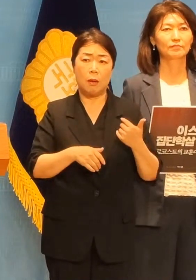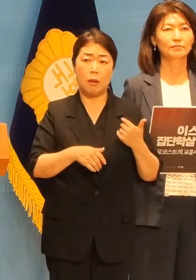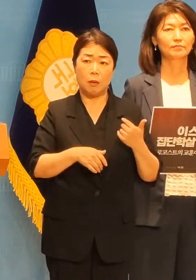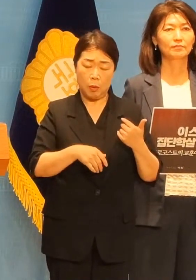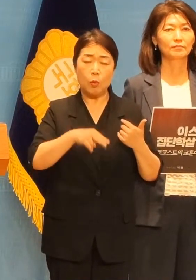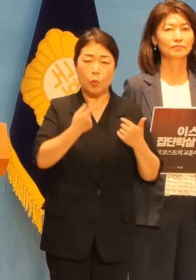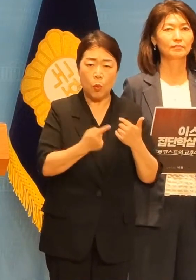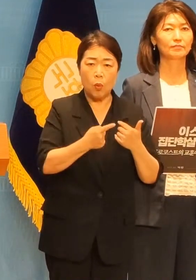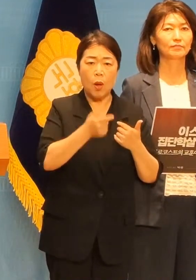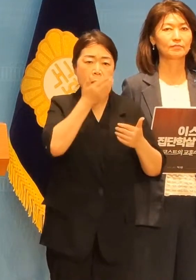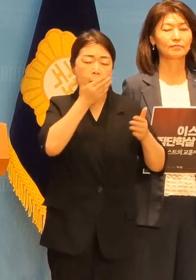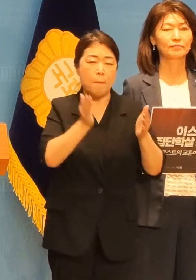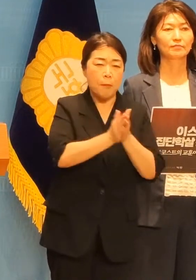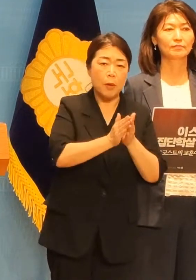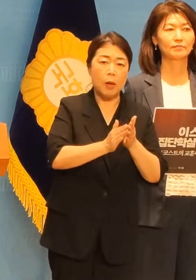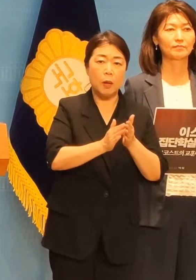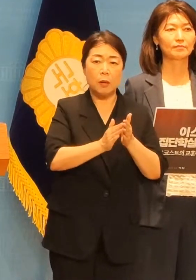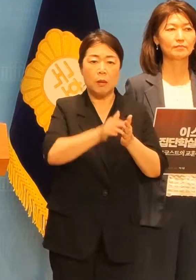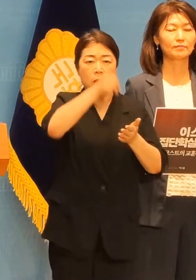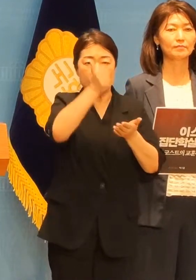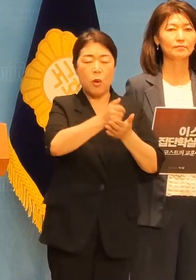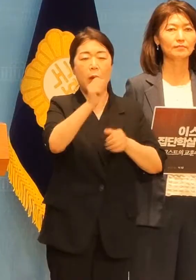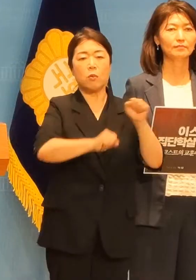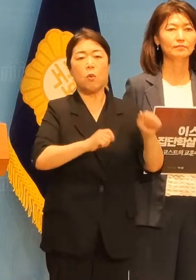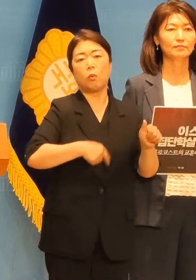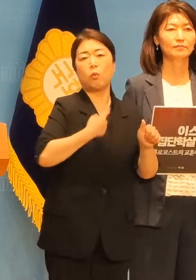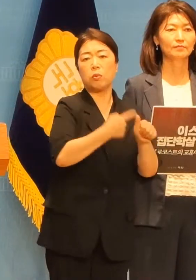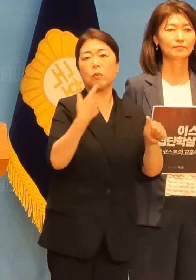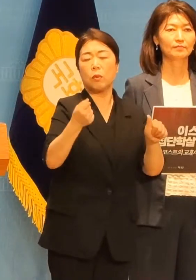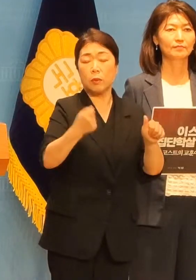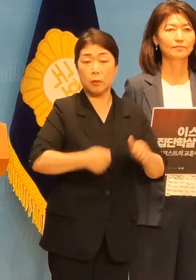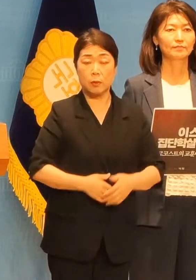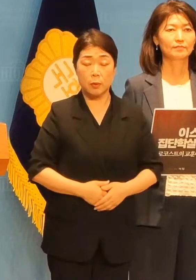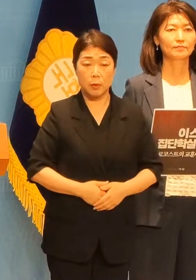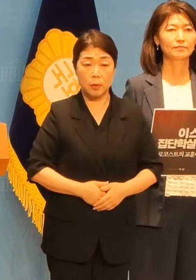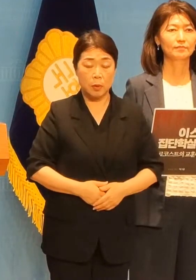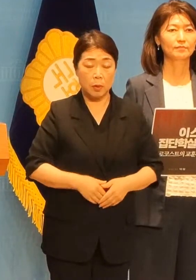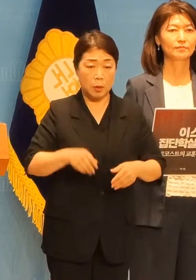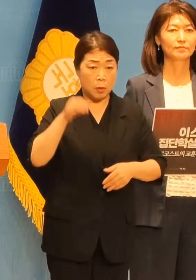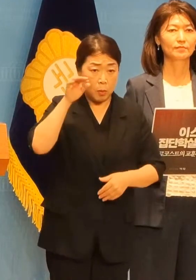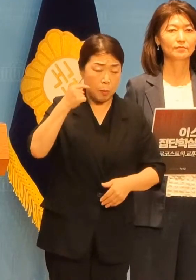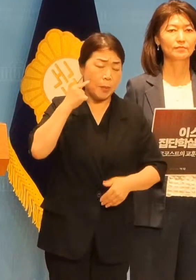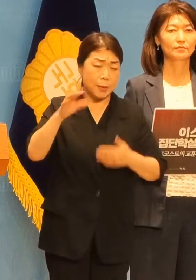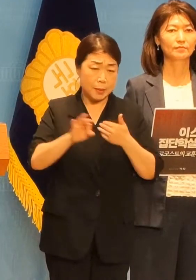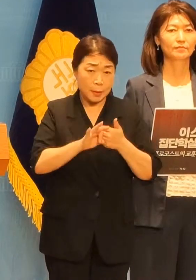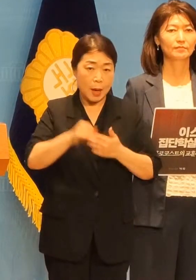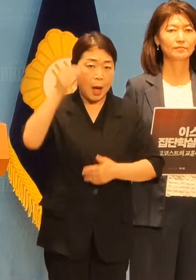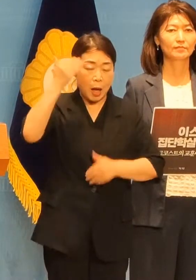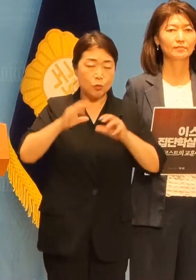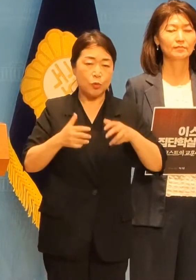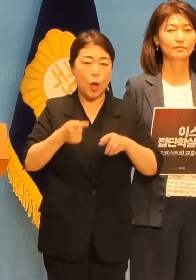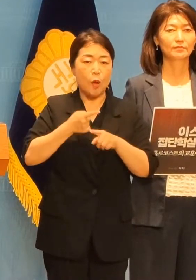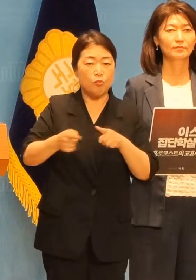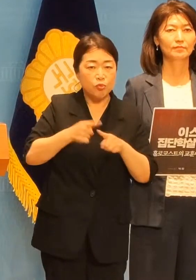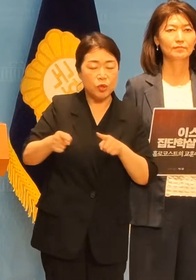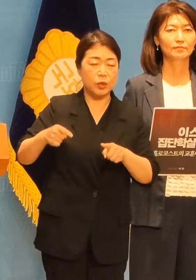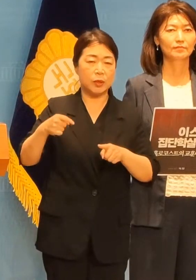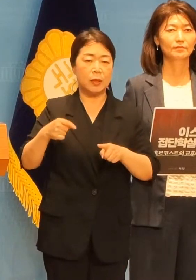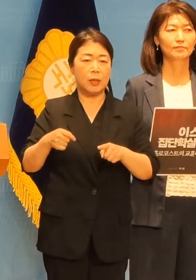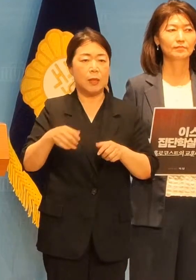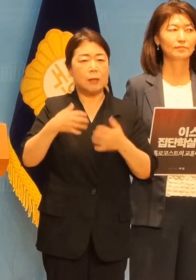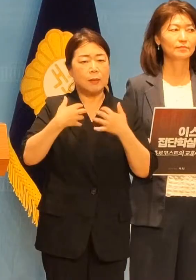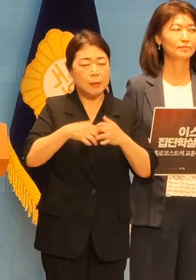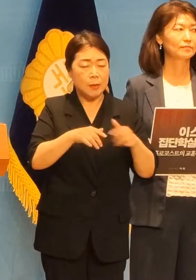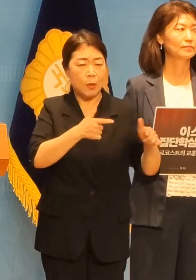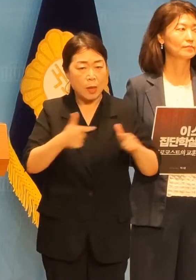실제로 이스라엘의 집단 학살에 한국의 무기와 장비가 사용될 수도 있습니다. 2023년 10월